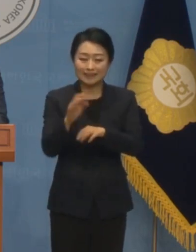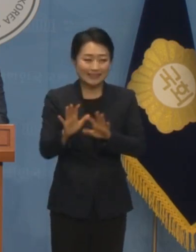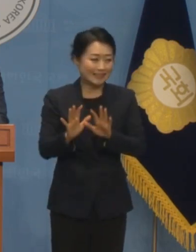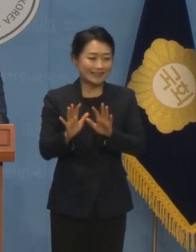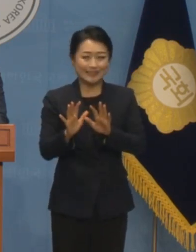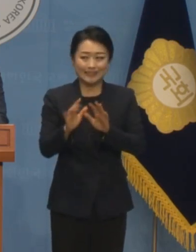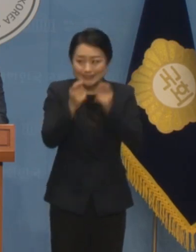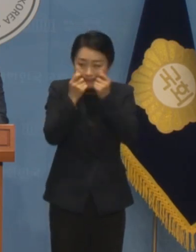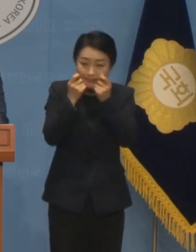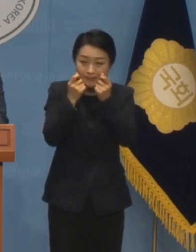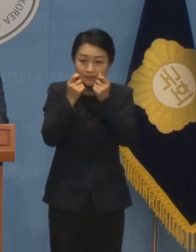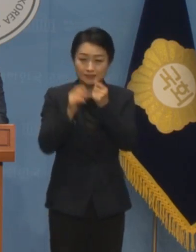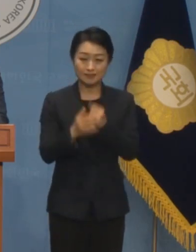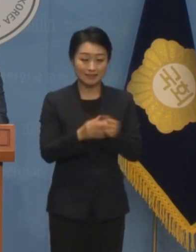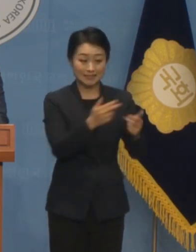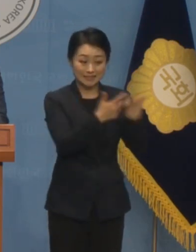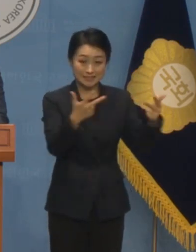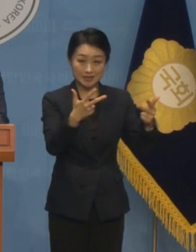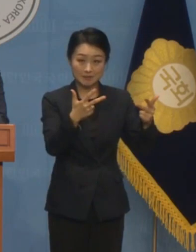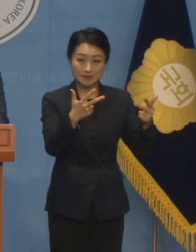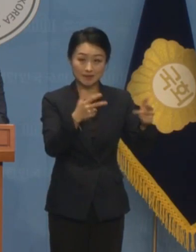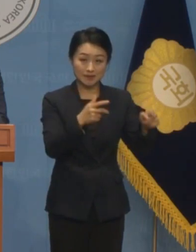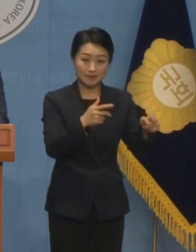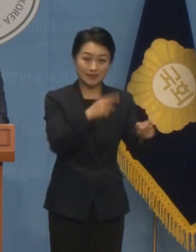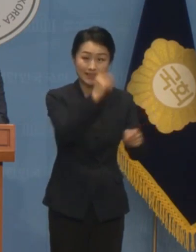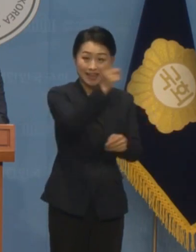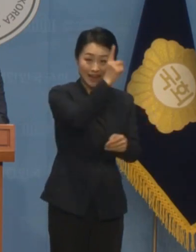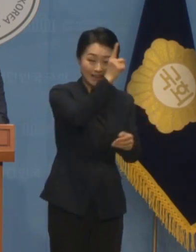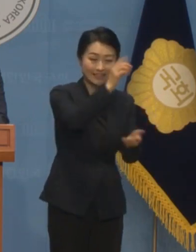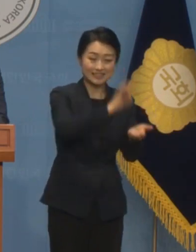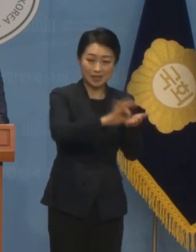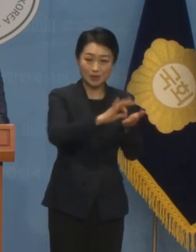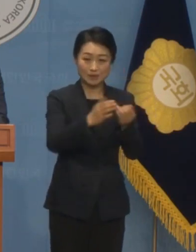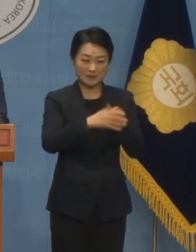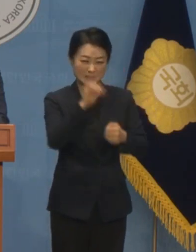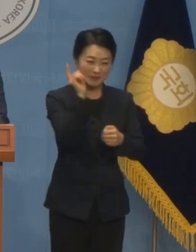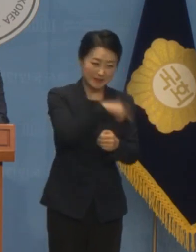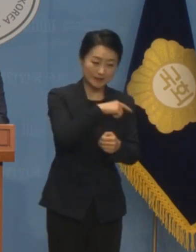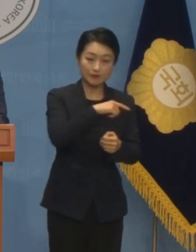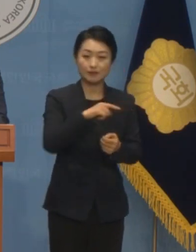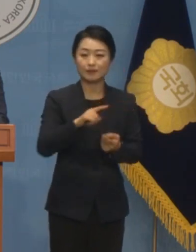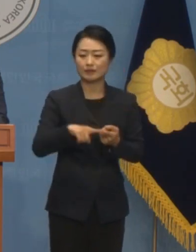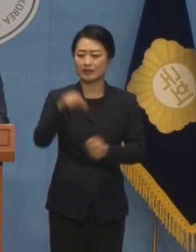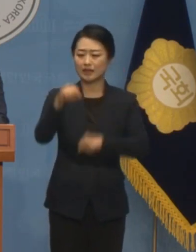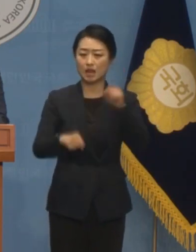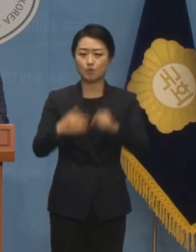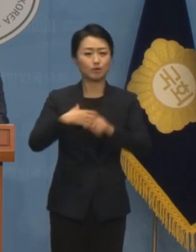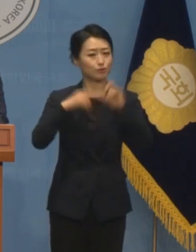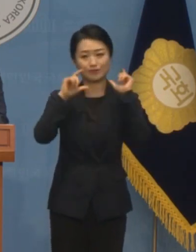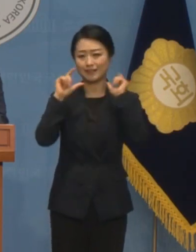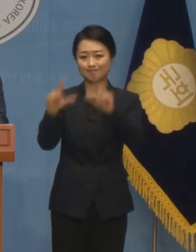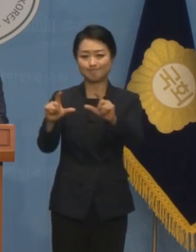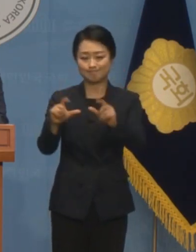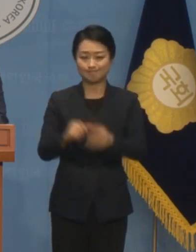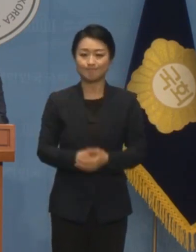유력 정치인을 악마화하려는 건의위원회의 만행을 강력히 규탄합니다.